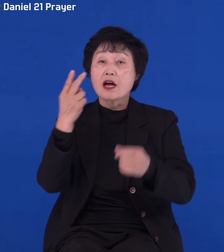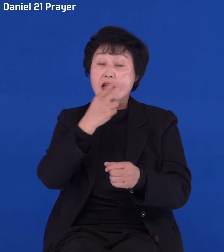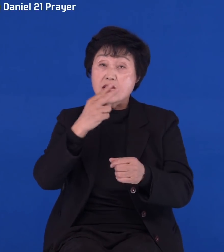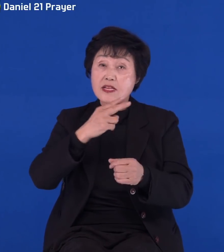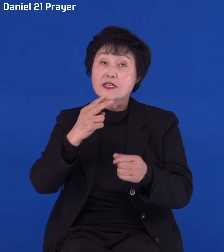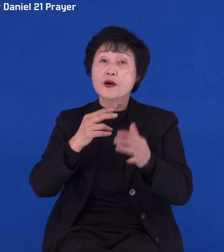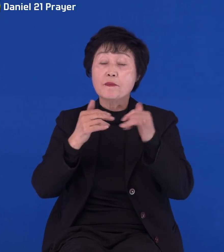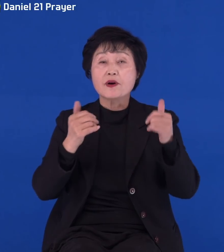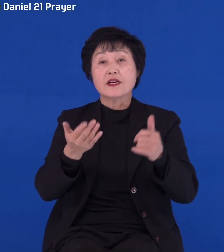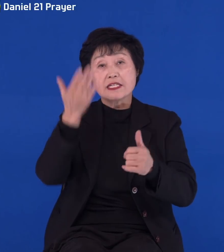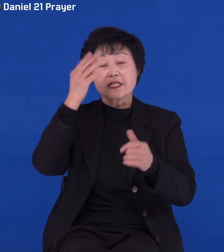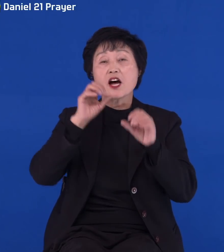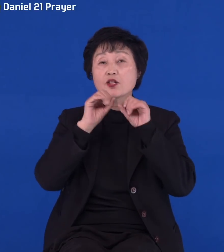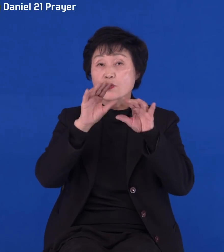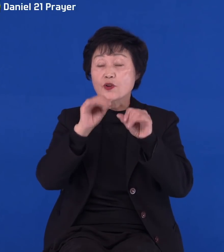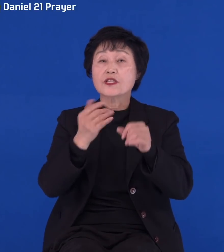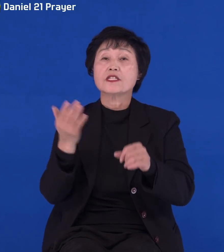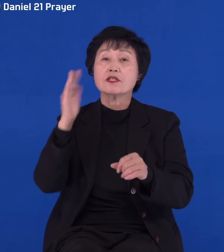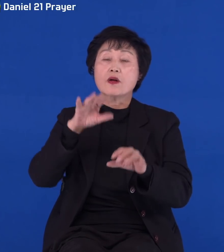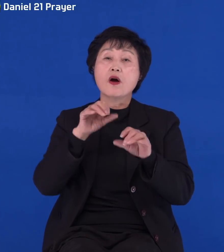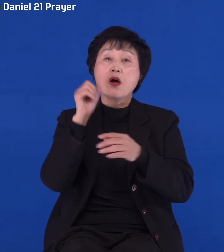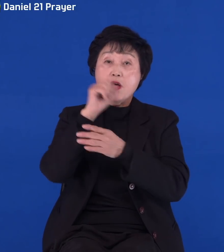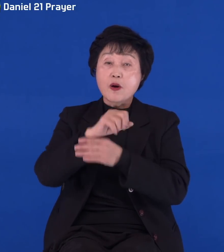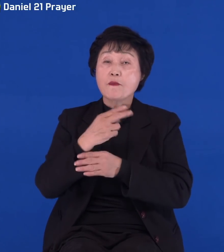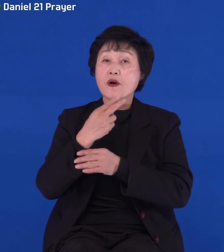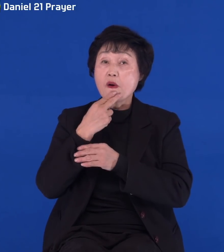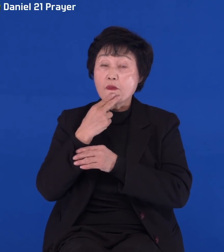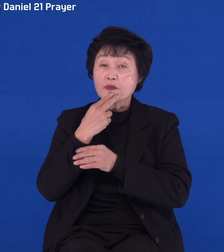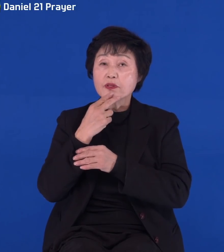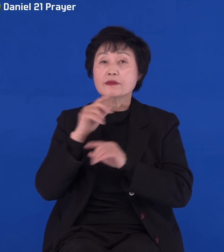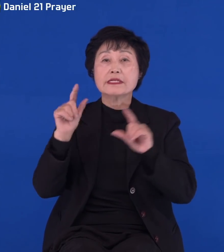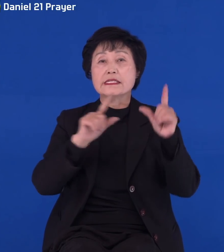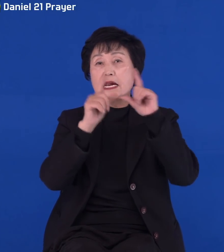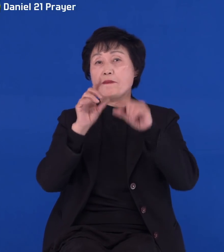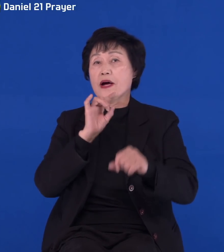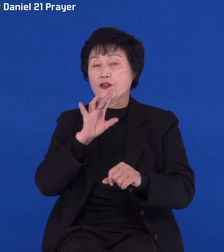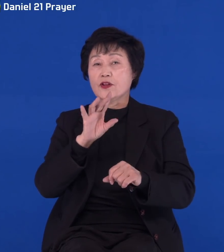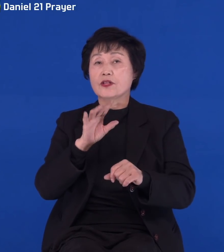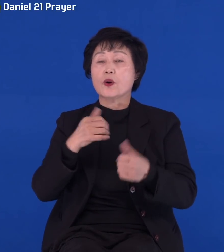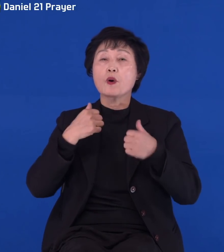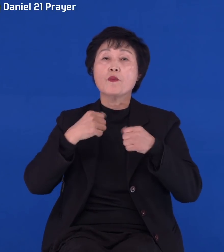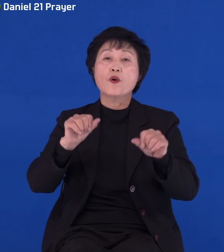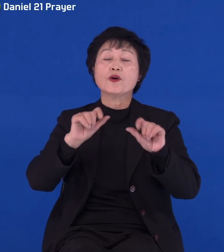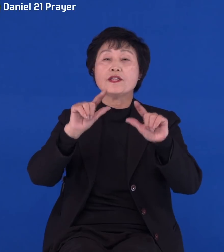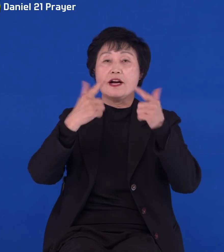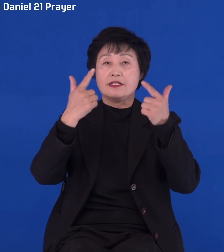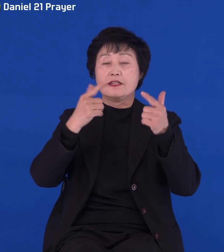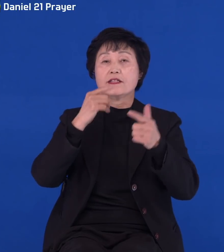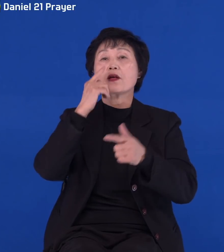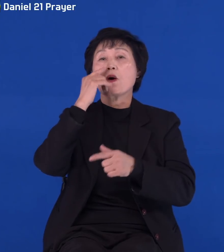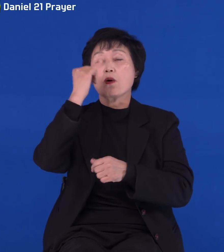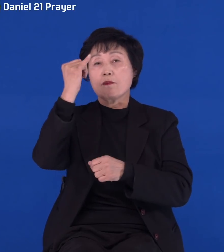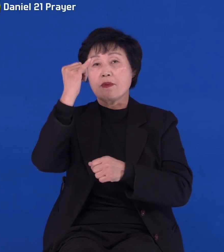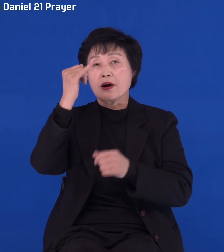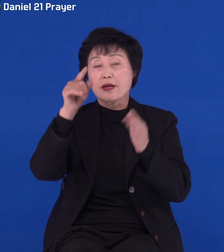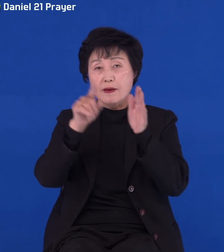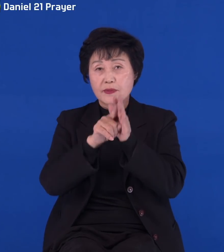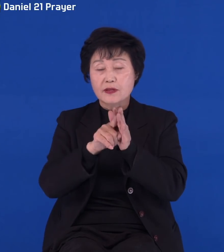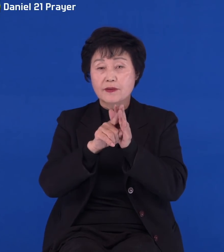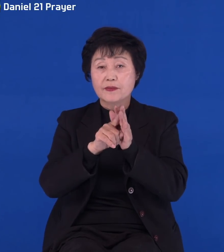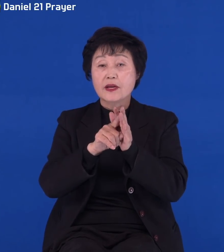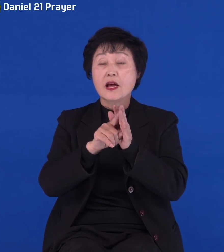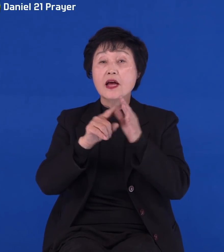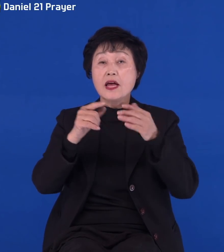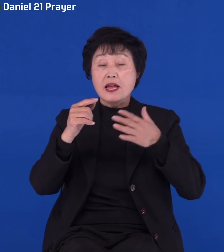없는 상황 가운데서 하나님께서 모든 것을 아신다며 포기하지 않으신 어머니에게 이 아들이 어머니의 열매라고 말씀하여